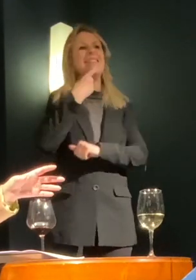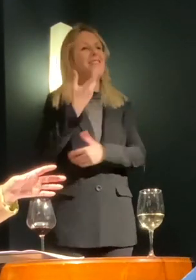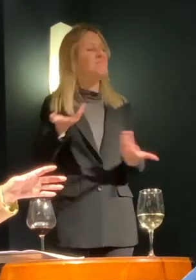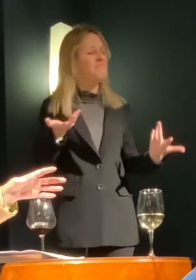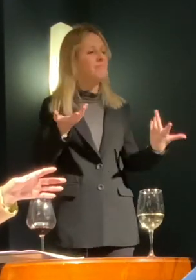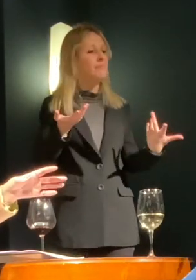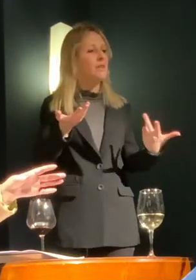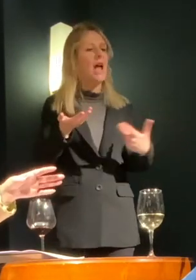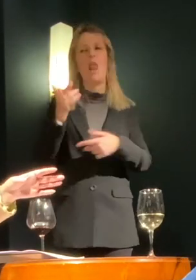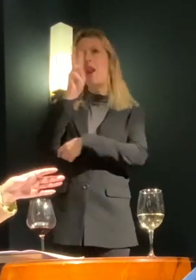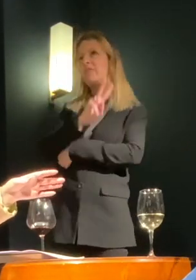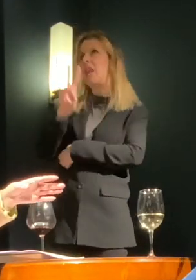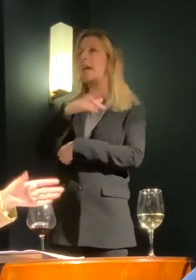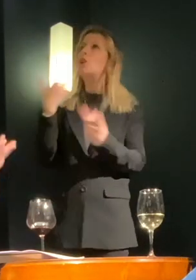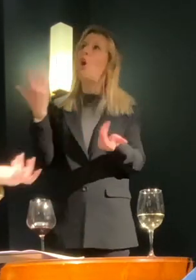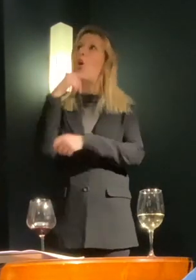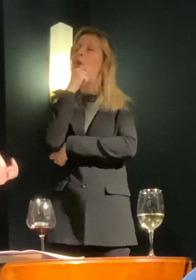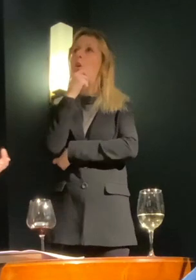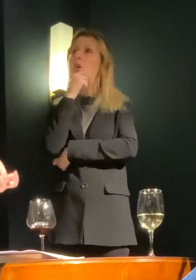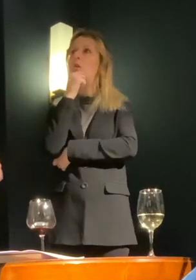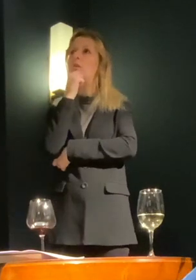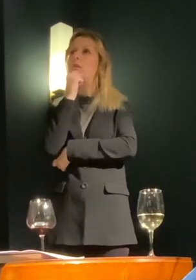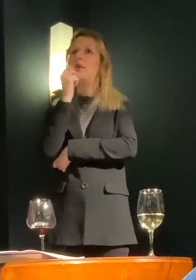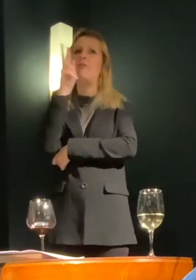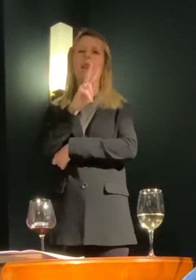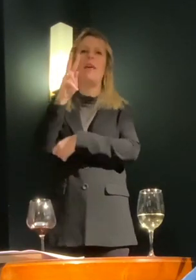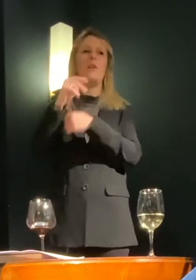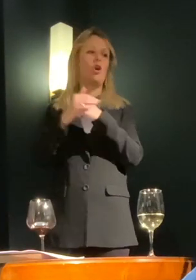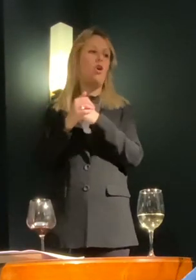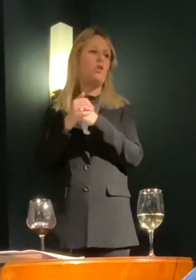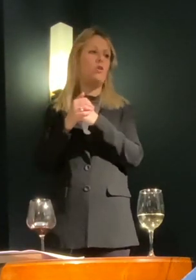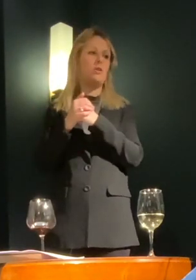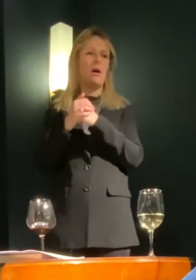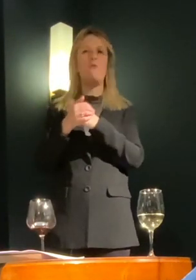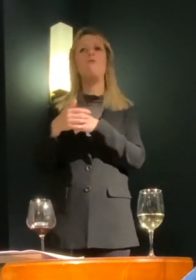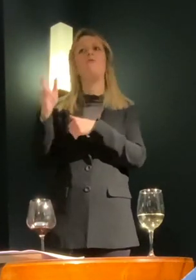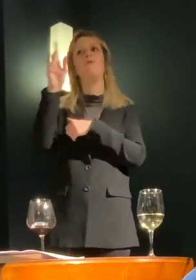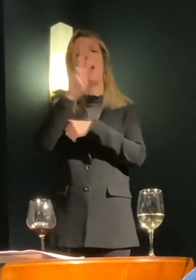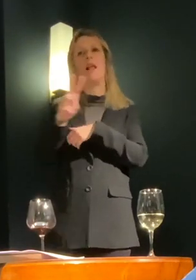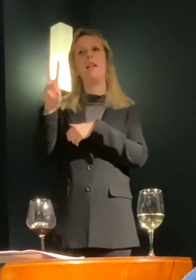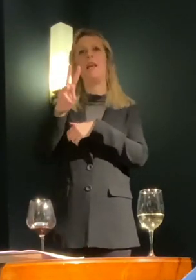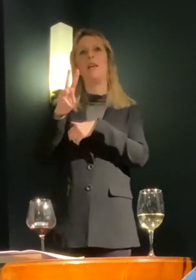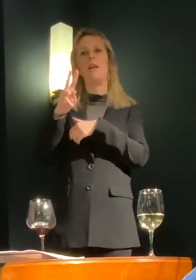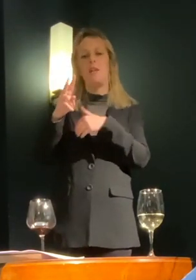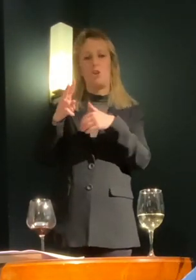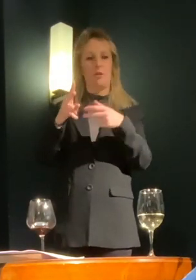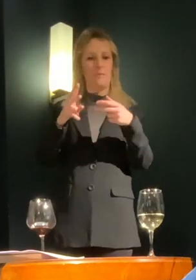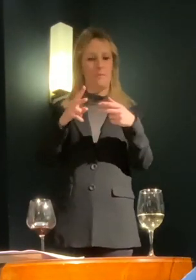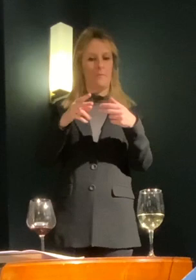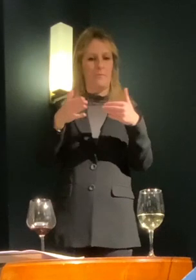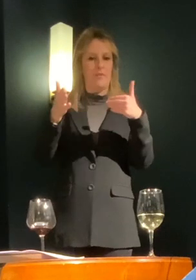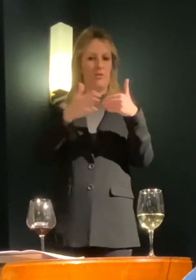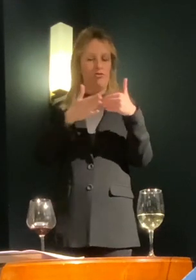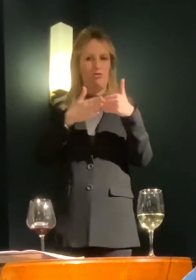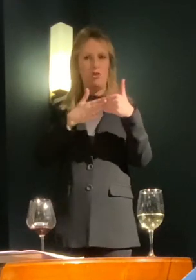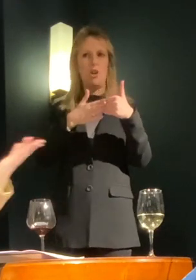Allora, Valerio lo mettiamo, voglio... Andiamo in alto. Vai. Sì. Valerio lo mettiamo vicino ai protagonisti di Una vita come